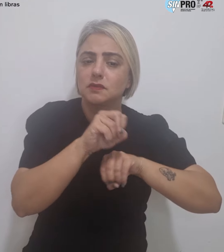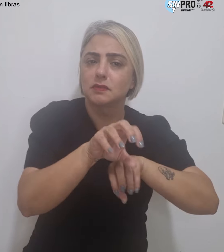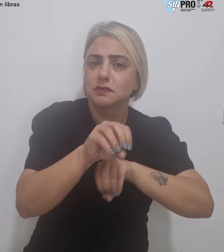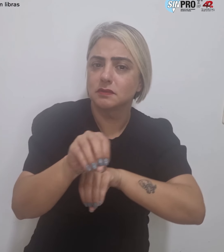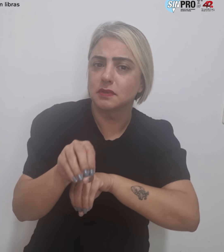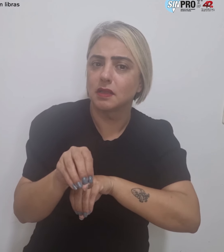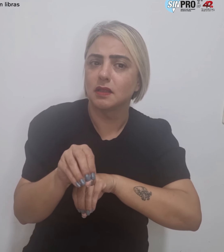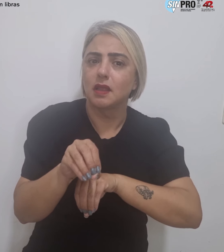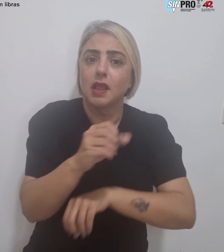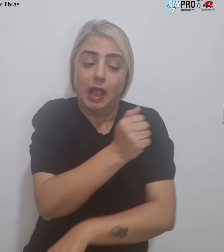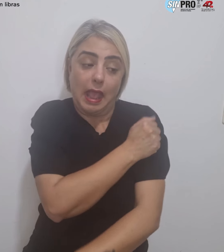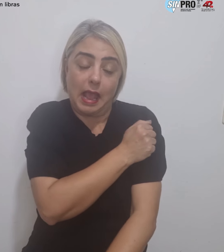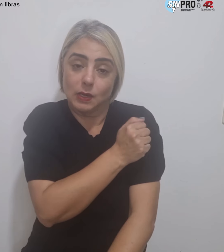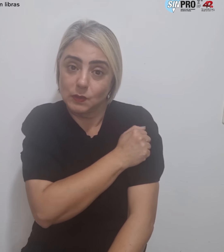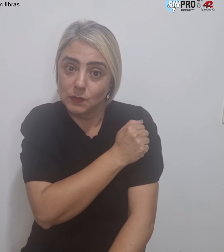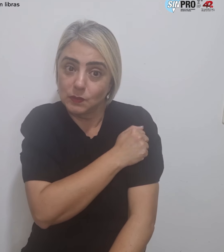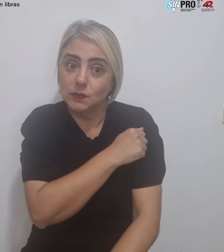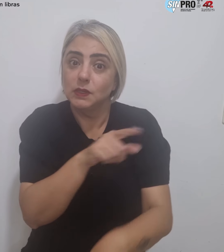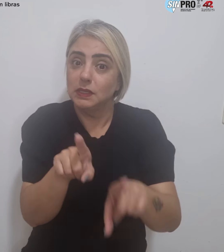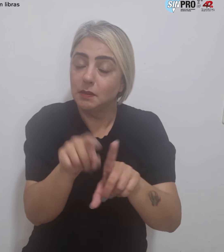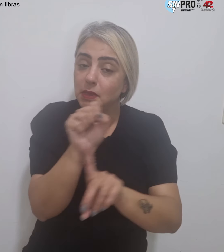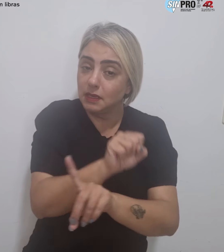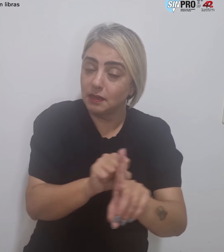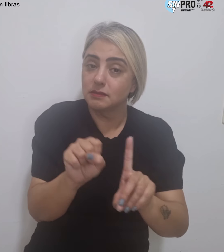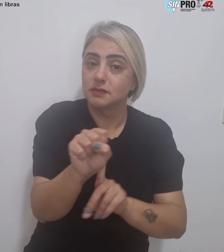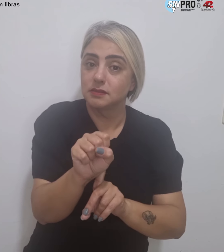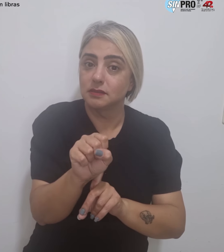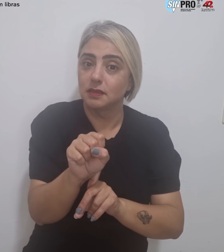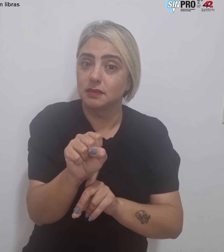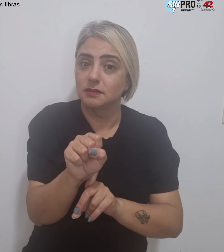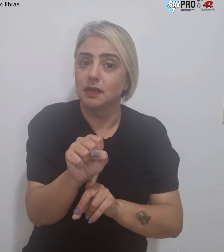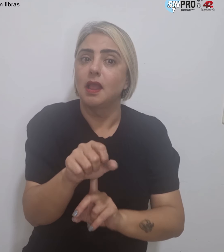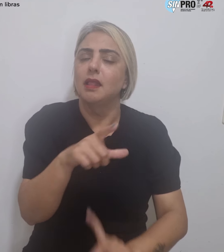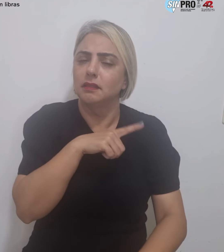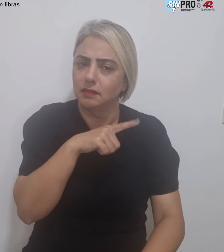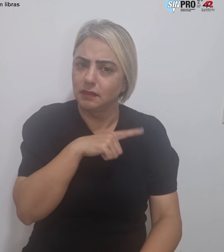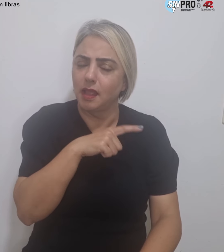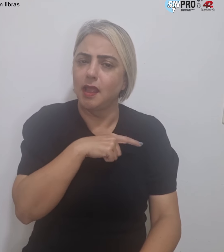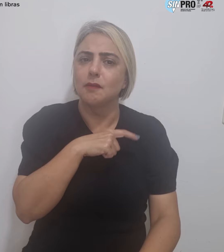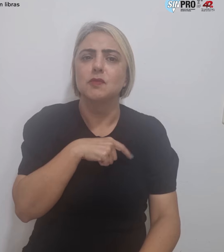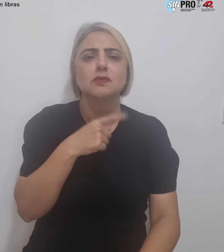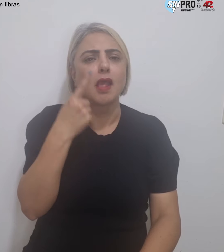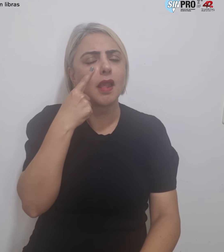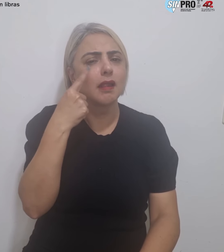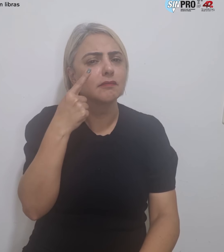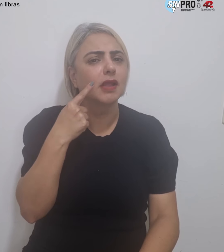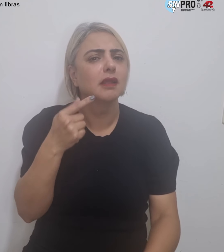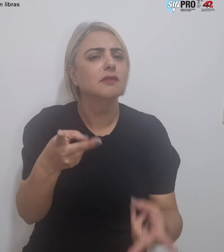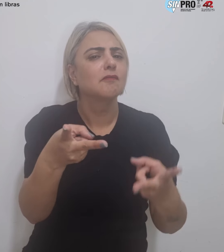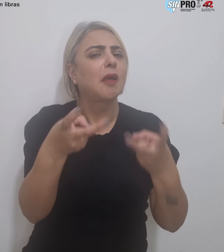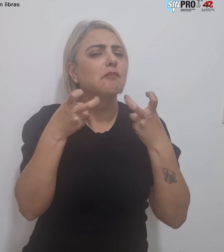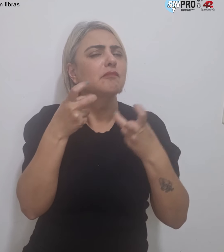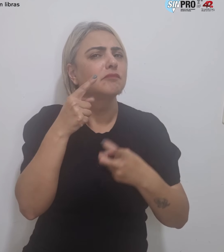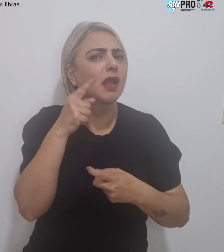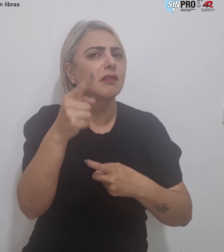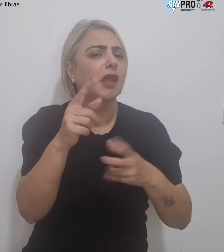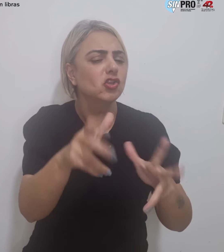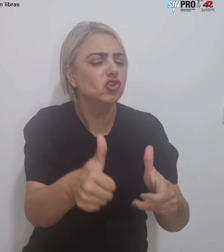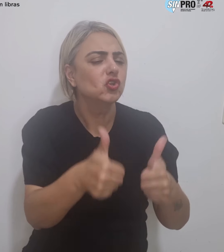dos estudantes e da sociedade. Temos que projetar uma perspectiva de qualidade em